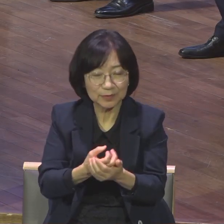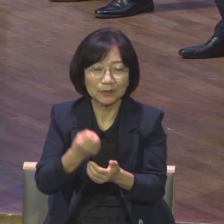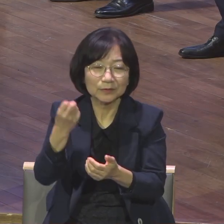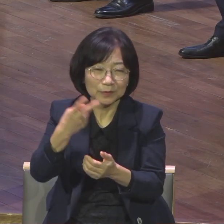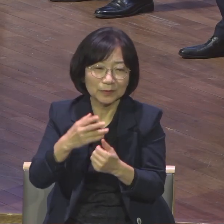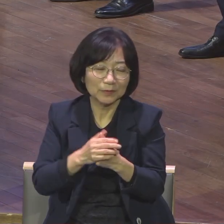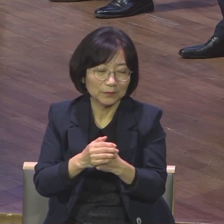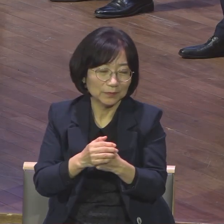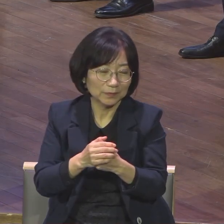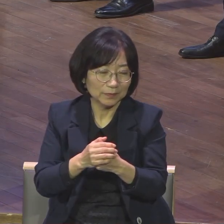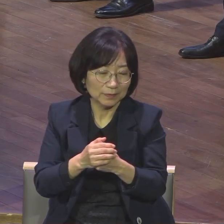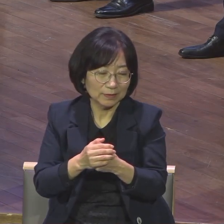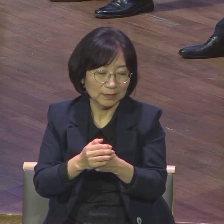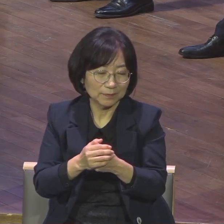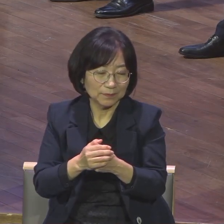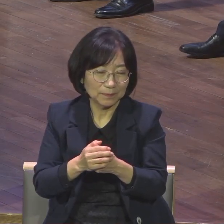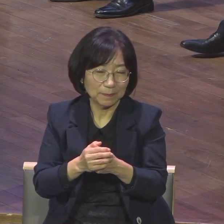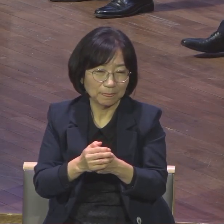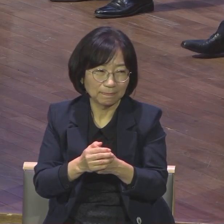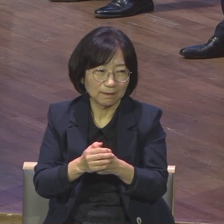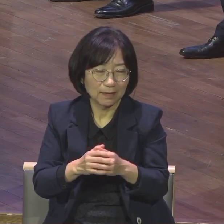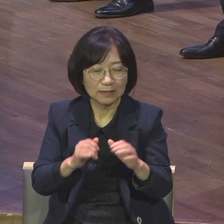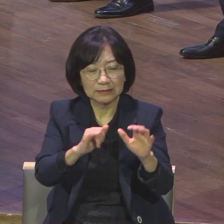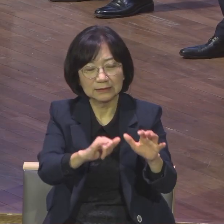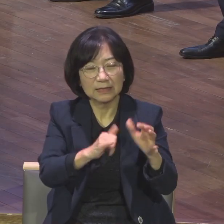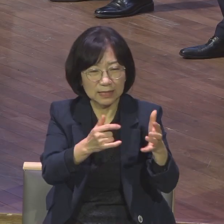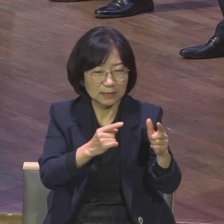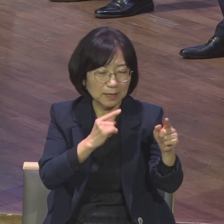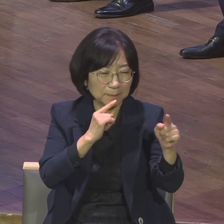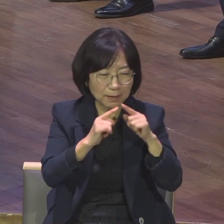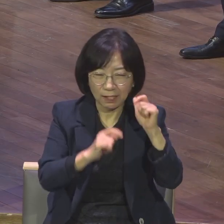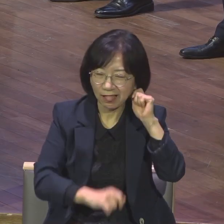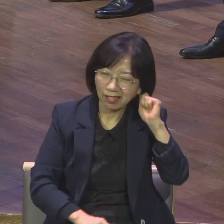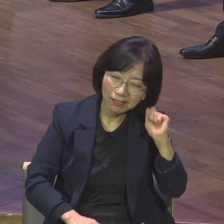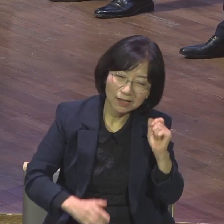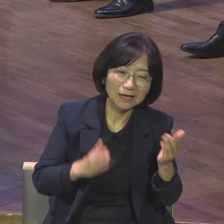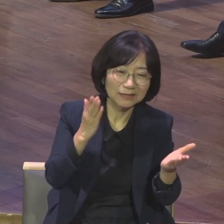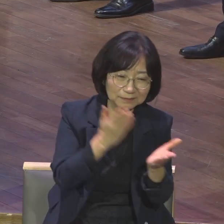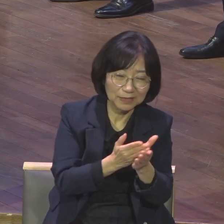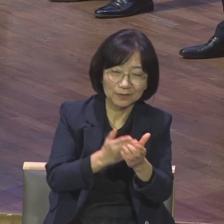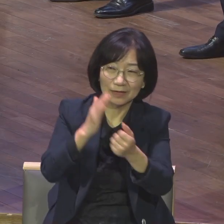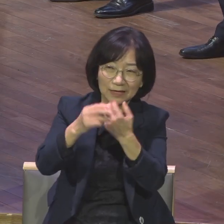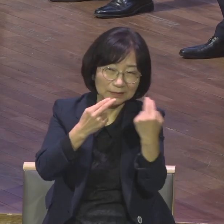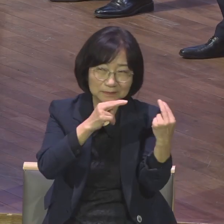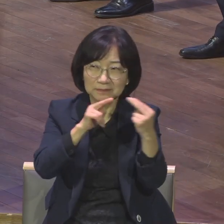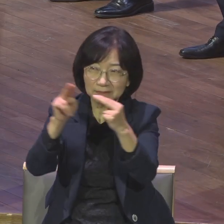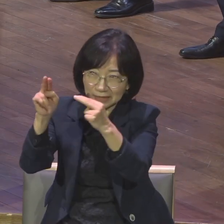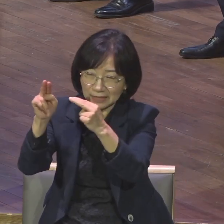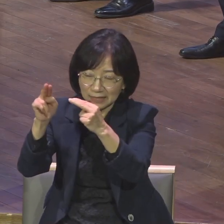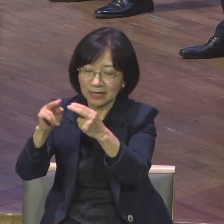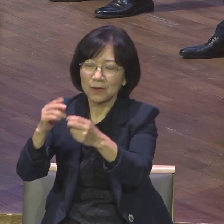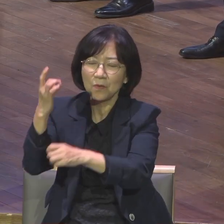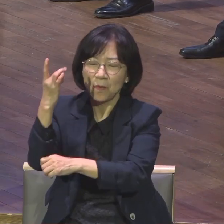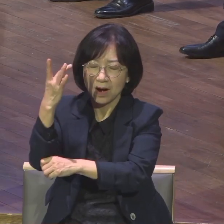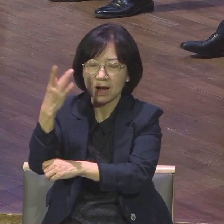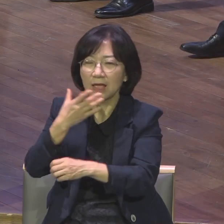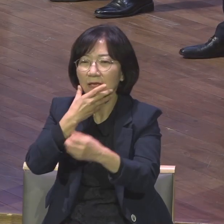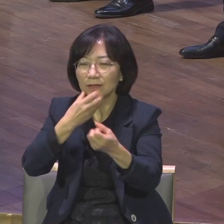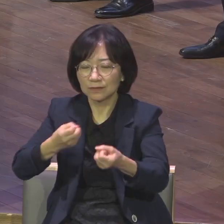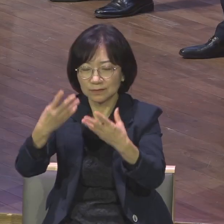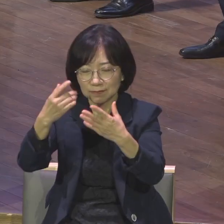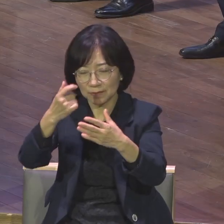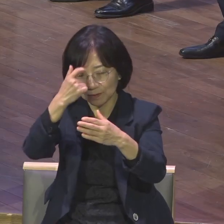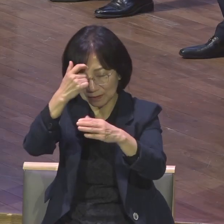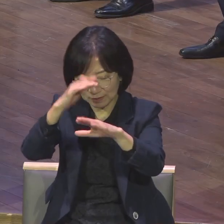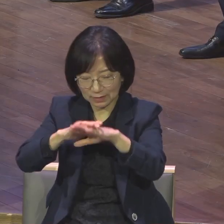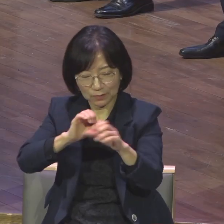가문이 사람의 말이 아닌 세상의 말이 아닌 하나님 말씀만을 믿고 따르는 원래 축복 회복하게 하여 주옵소서. 예배를 방해하는